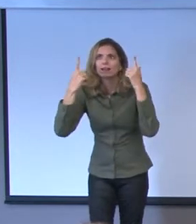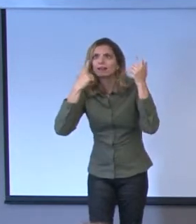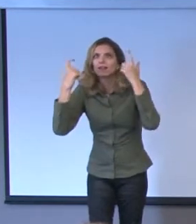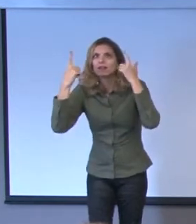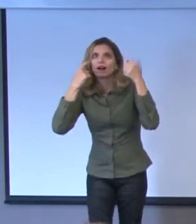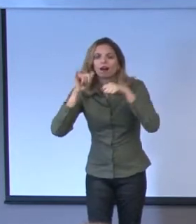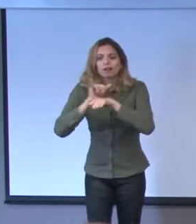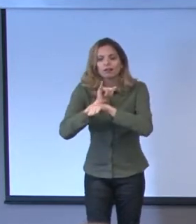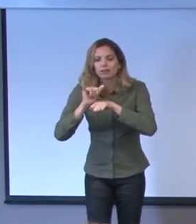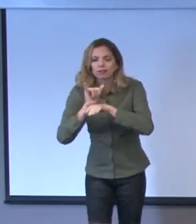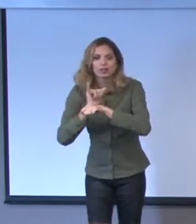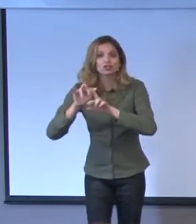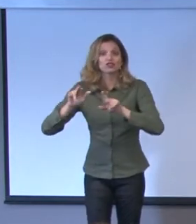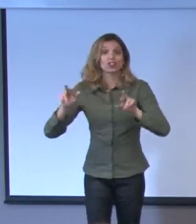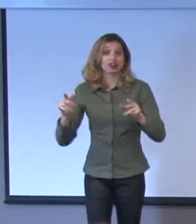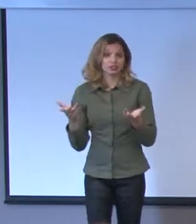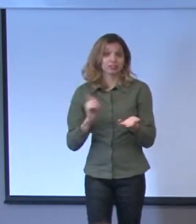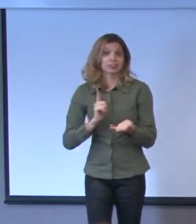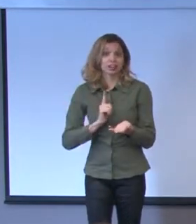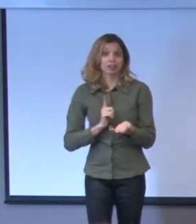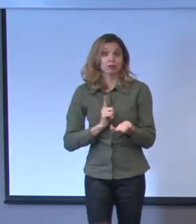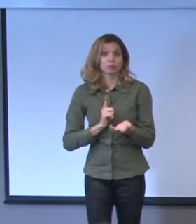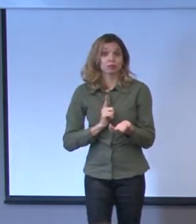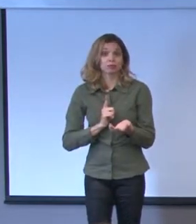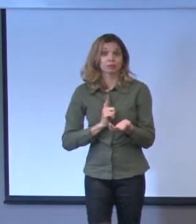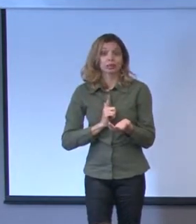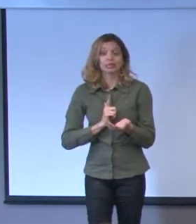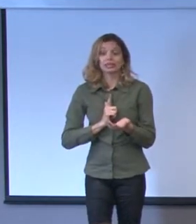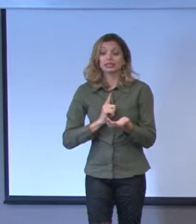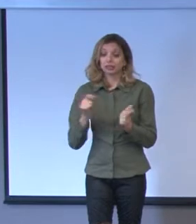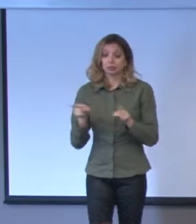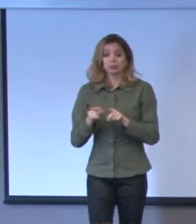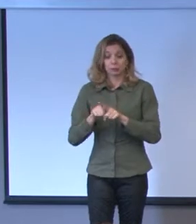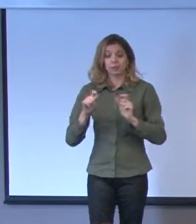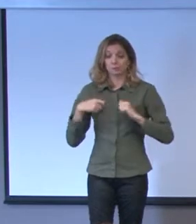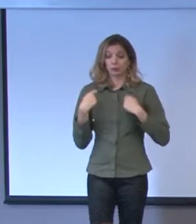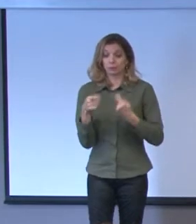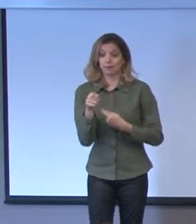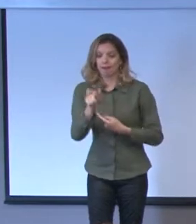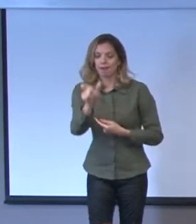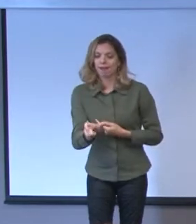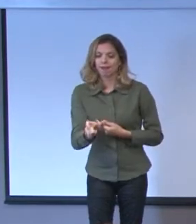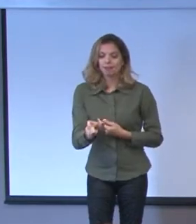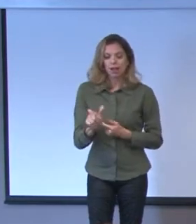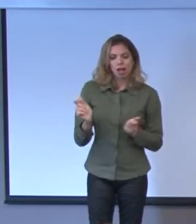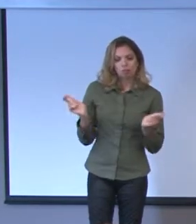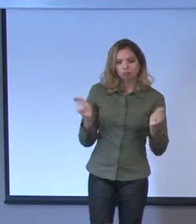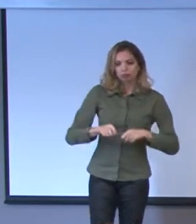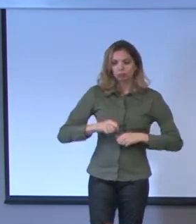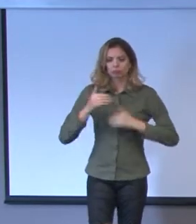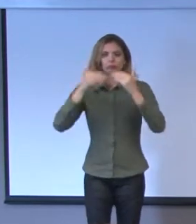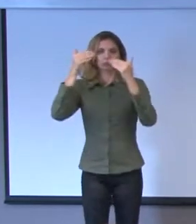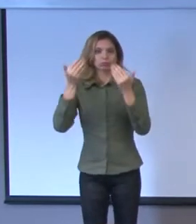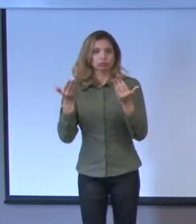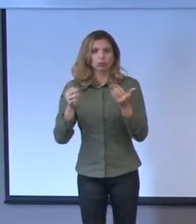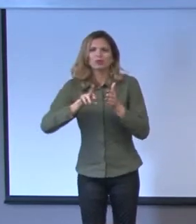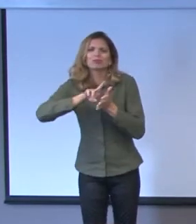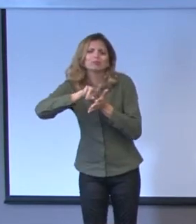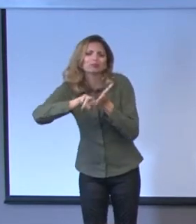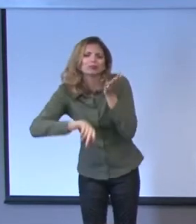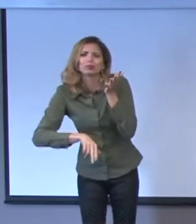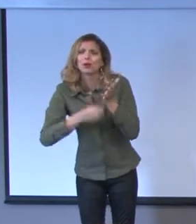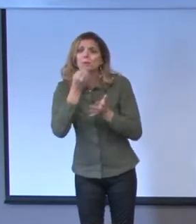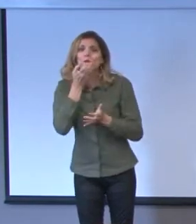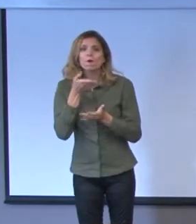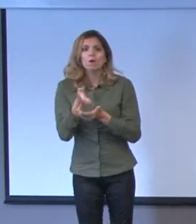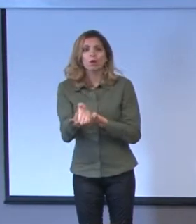de comunicação, né? Você vai ter empoderamento, né? Uma série de benefícios em relação a isso. Outra